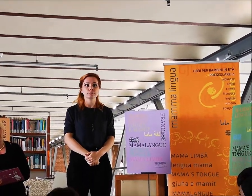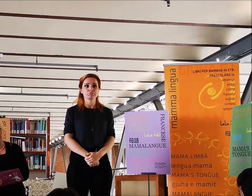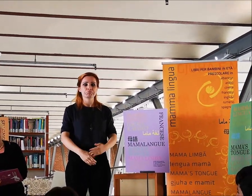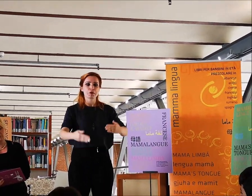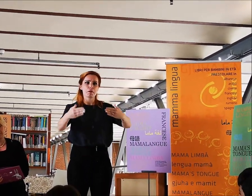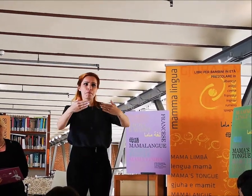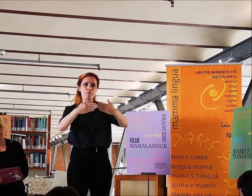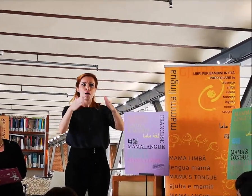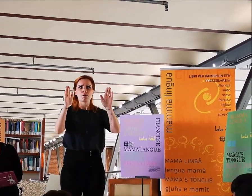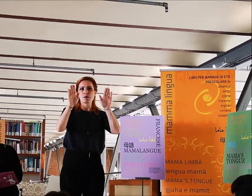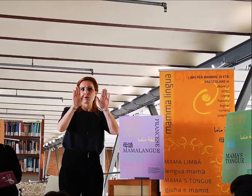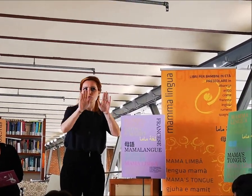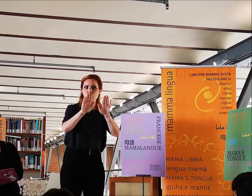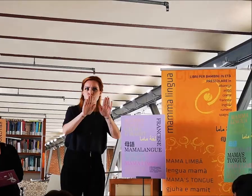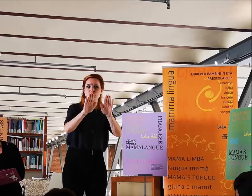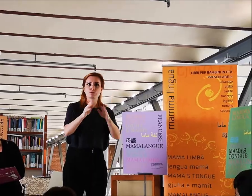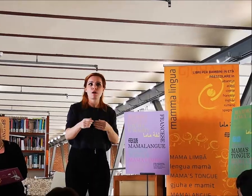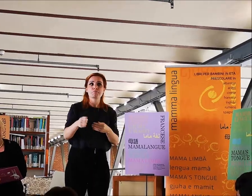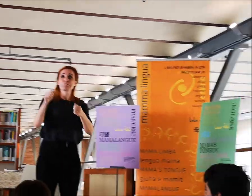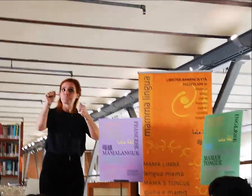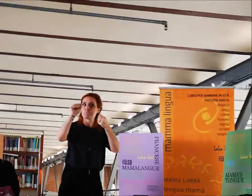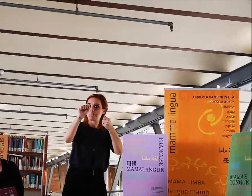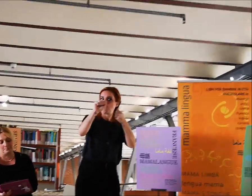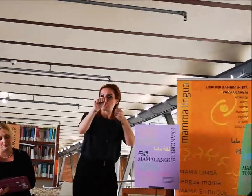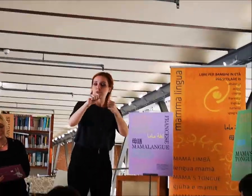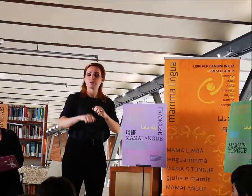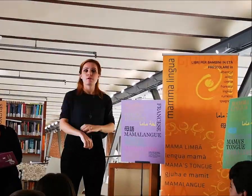trova la porta chiusa e bussa.